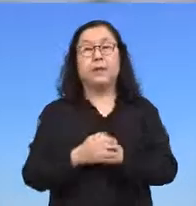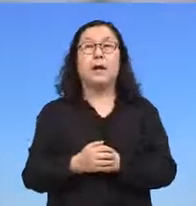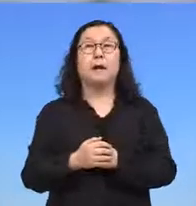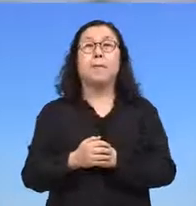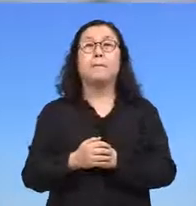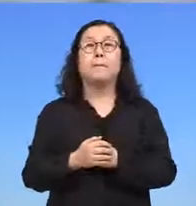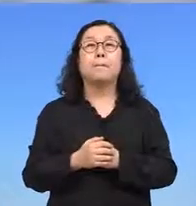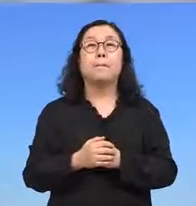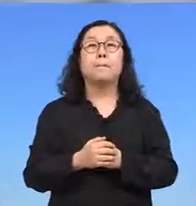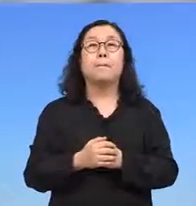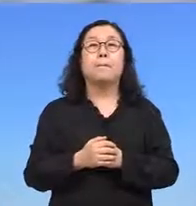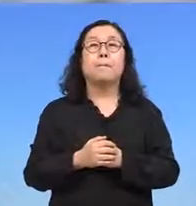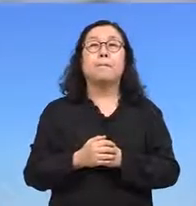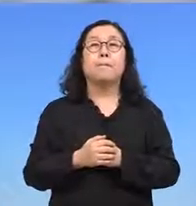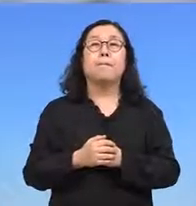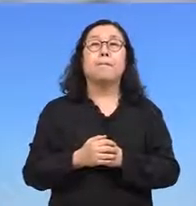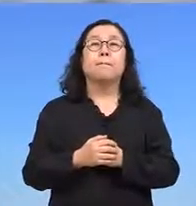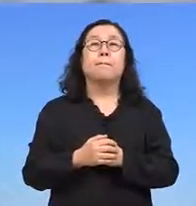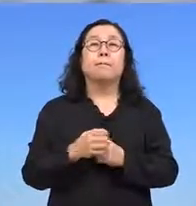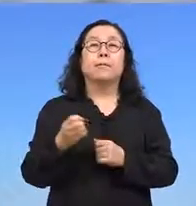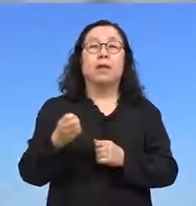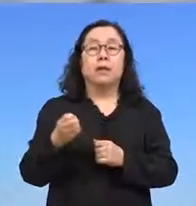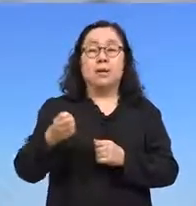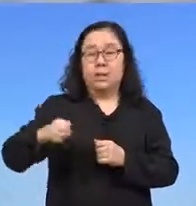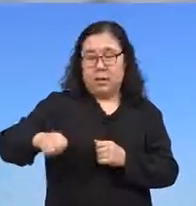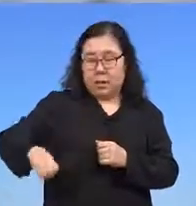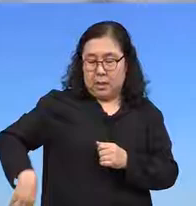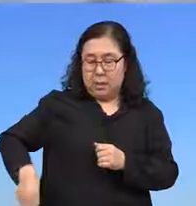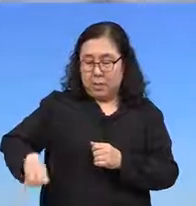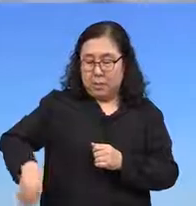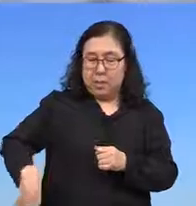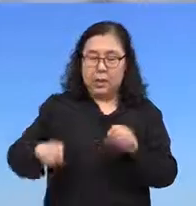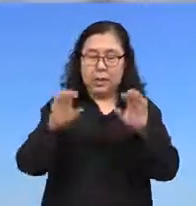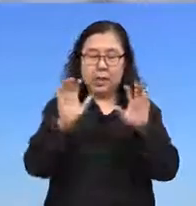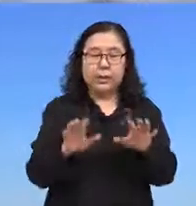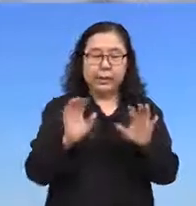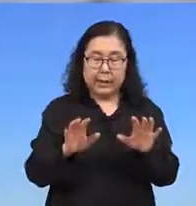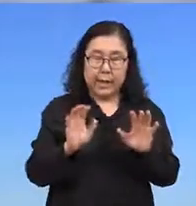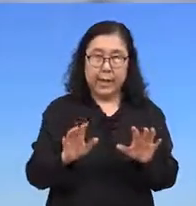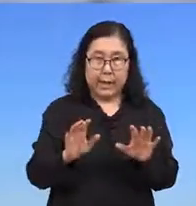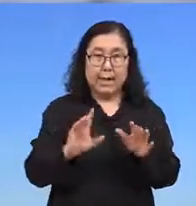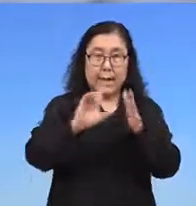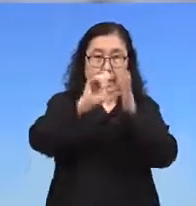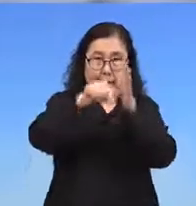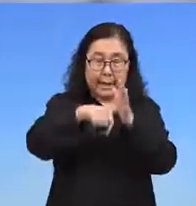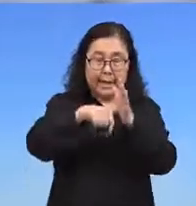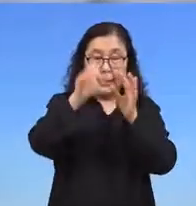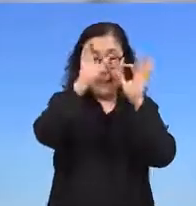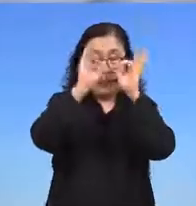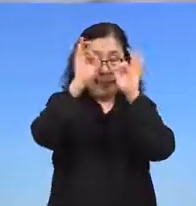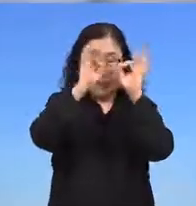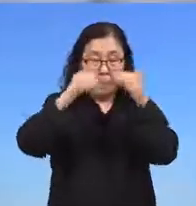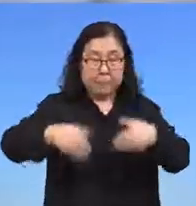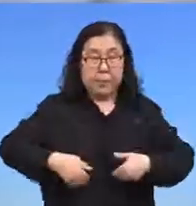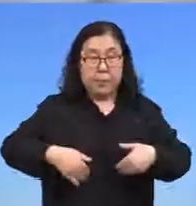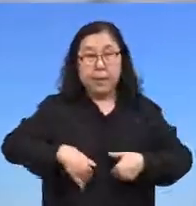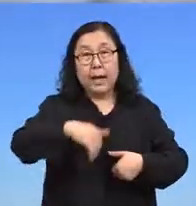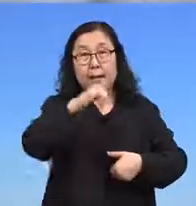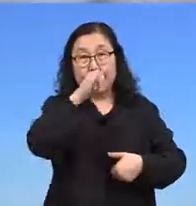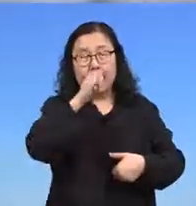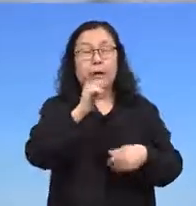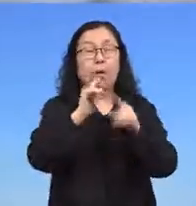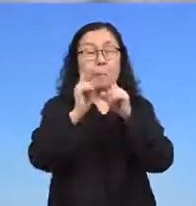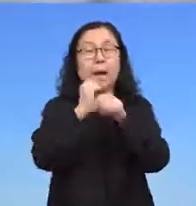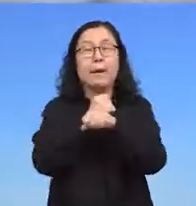있다고 생각합니다. 그 대목에서 저자는요, 잃어버린 현재 시제를 찾아야 한다. 그러면서